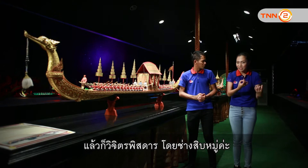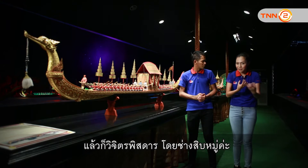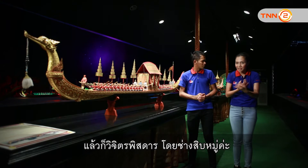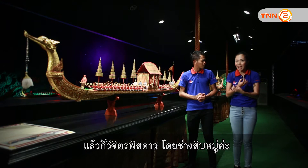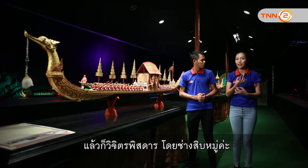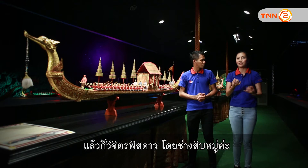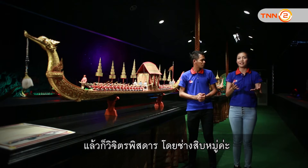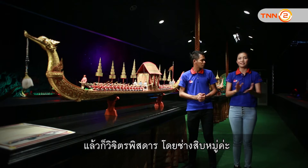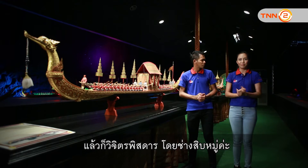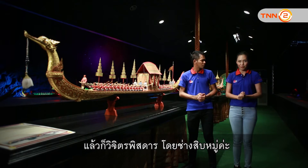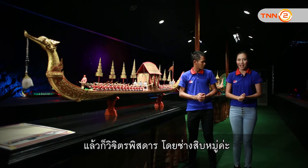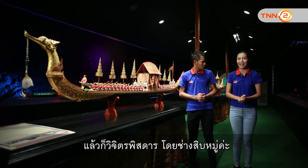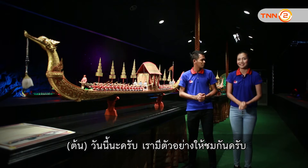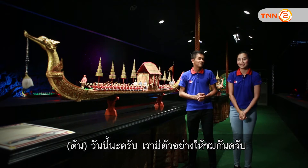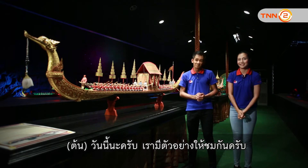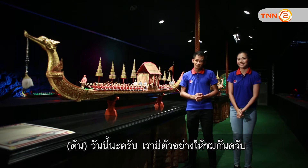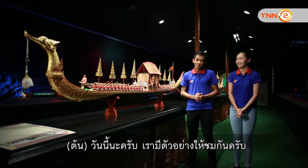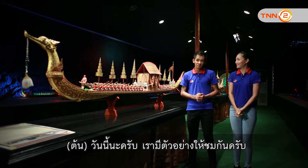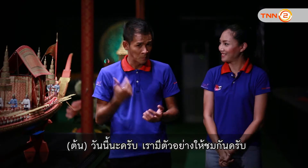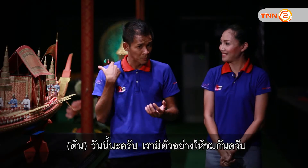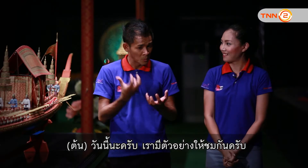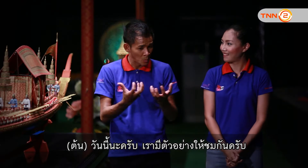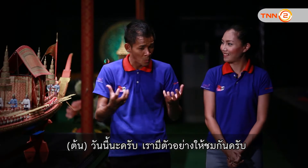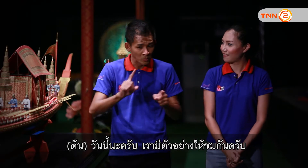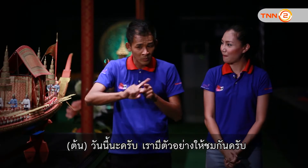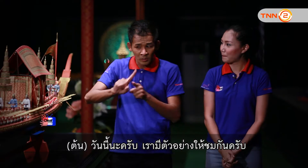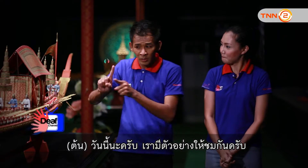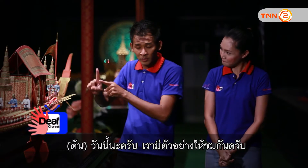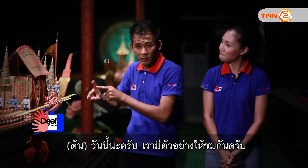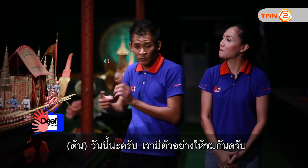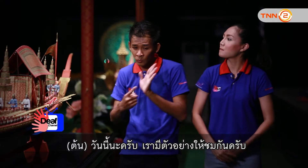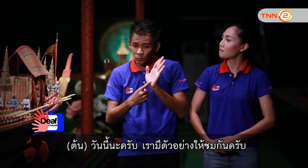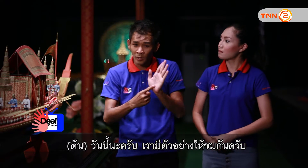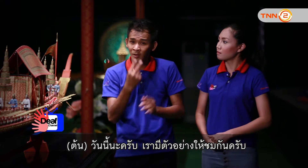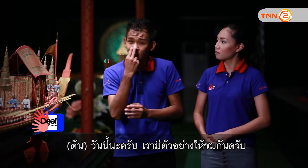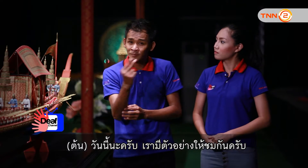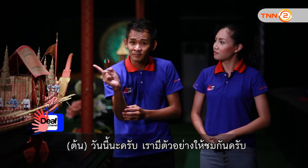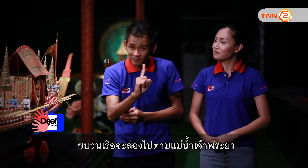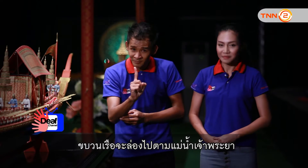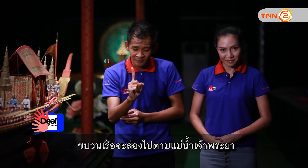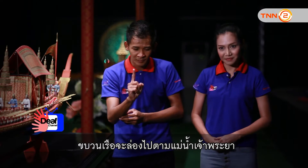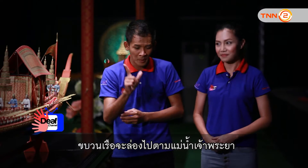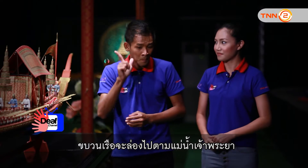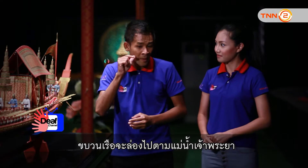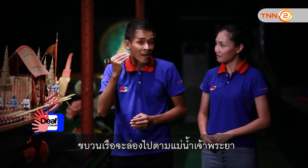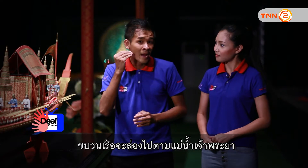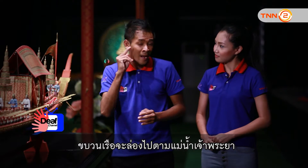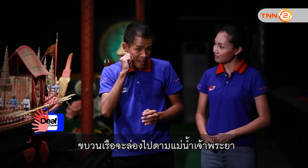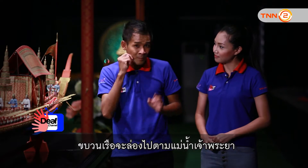ตรพิสดารโดยช่างสิบหมูค่ะ วันนี้นะครับเรามีตัวอย่างให้ชมกันครับขบวนเรือจะลอยไปตามแม่น้ำเจ้าพระย